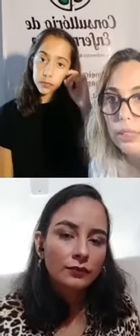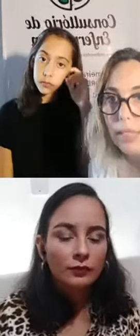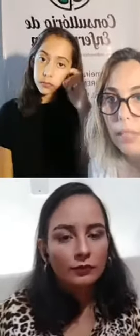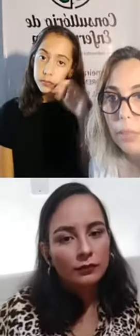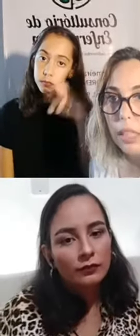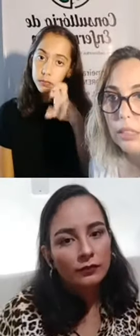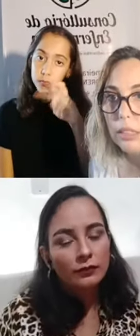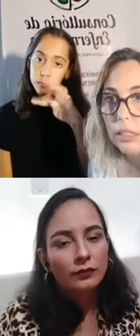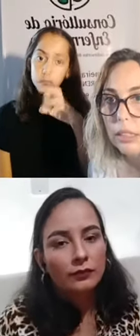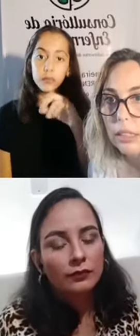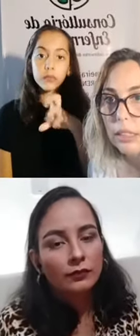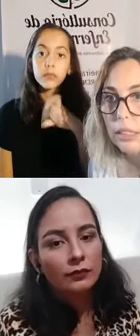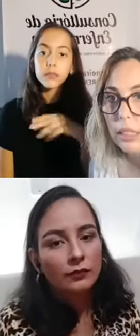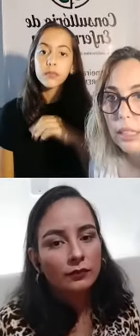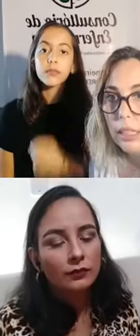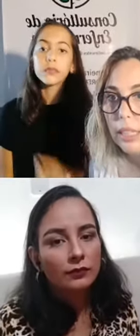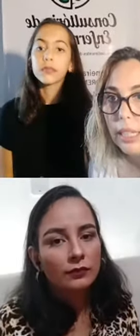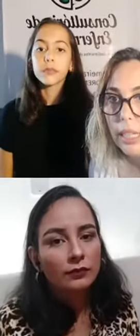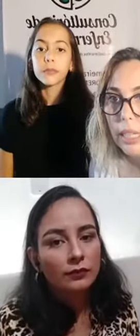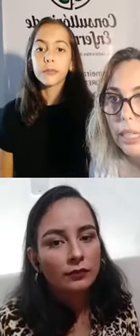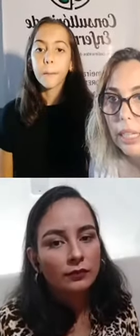retorno, exatamente.